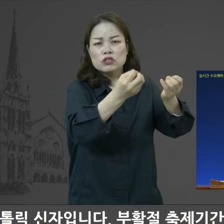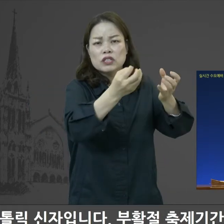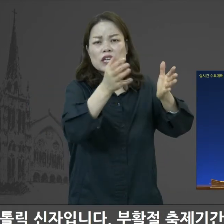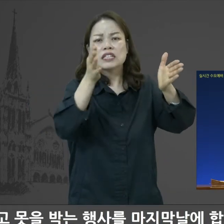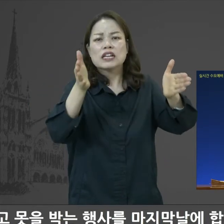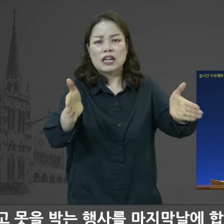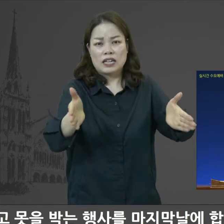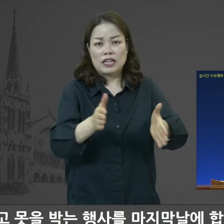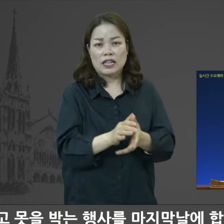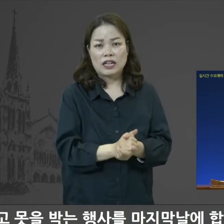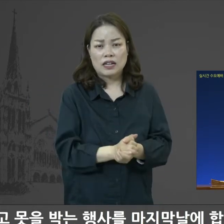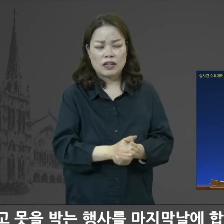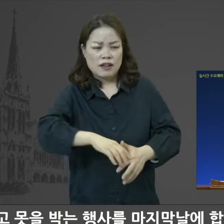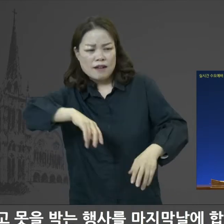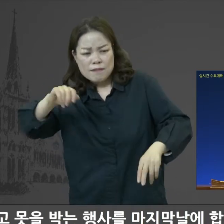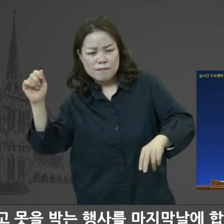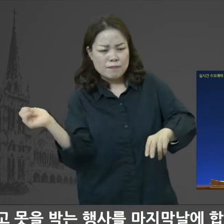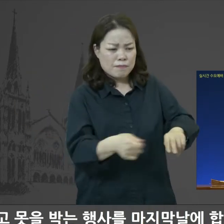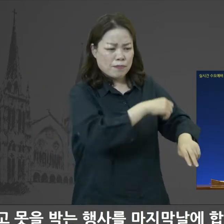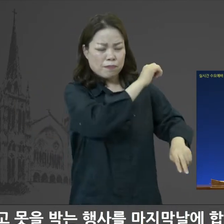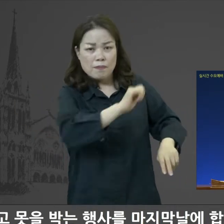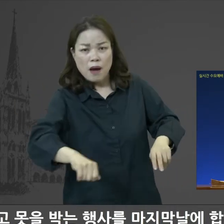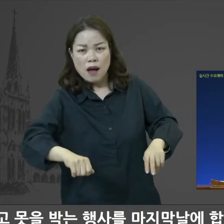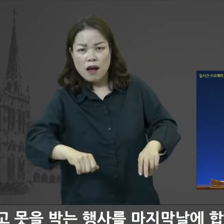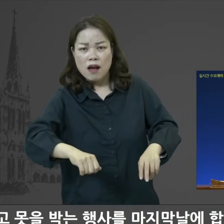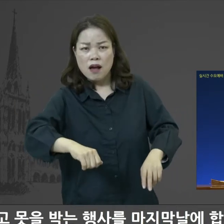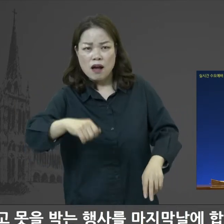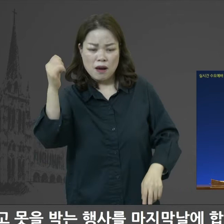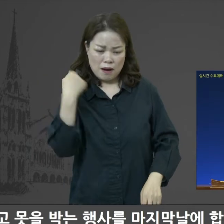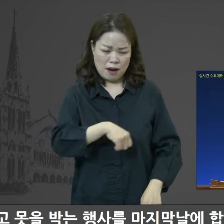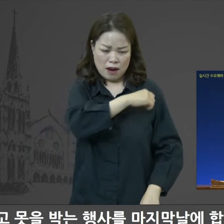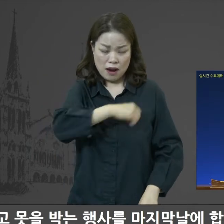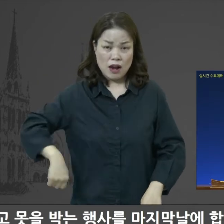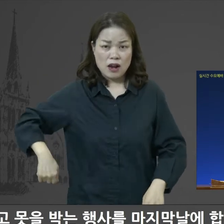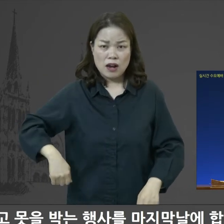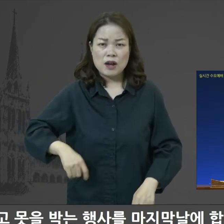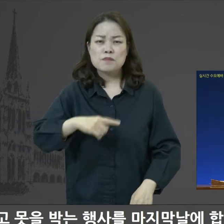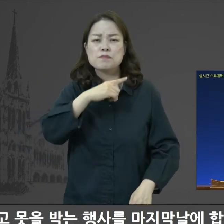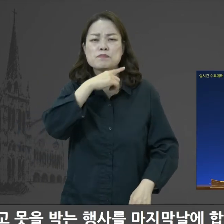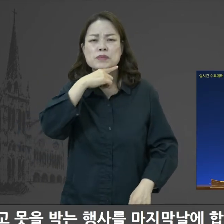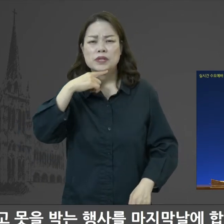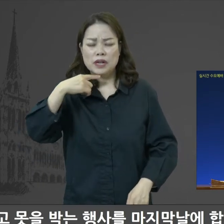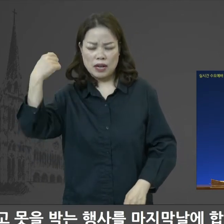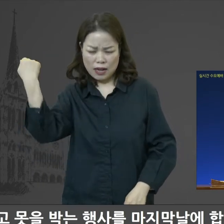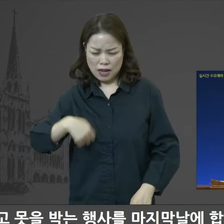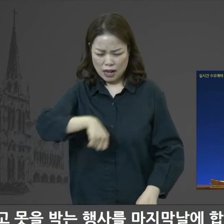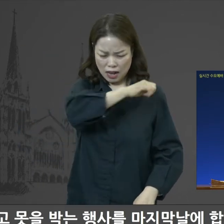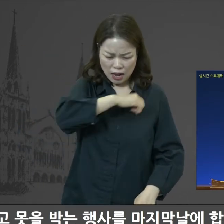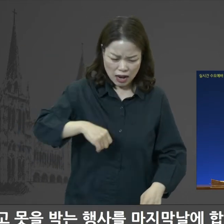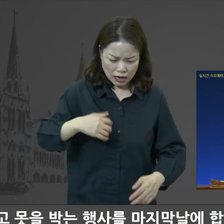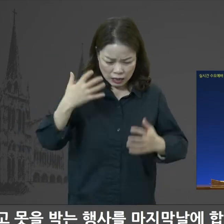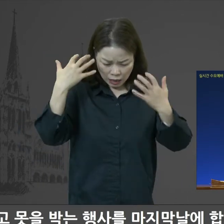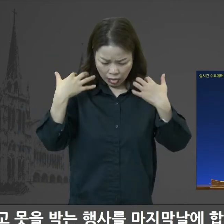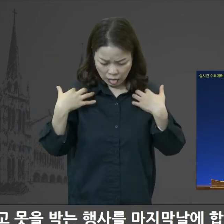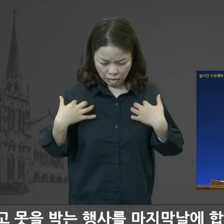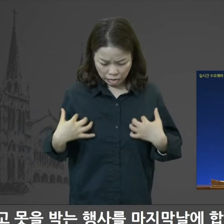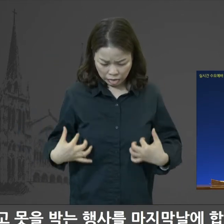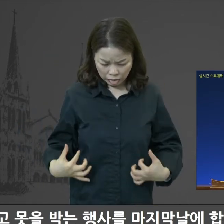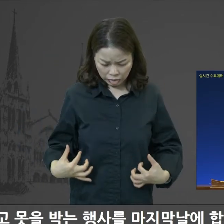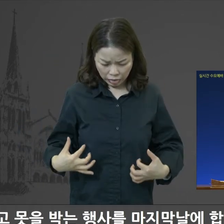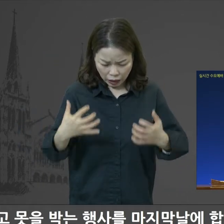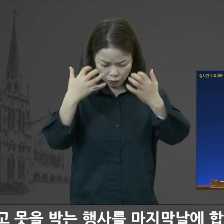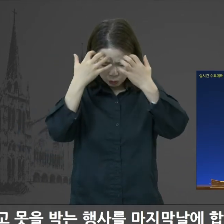기간에 채찍으로 자기 등을 두드려서 피가 이렇게 줄줄줄 흘러내리는 그런 고난